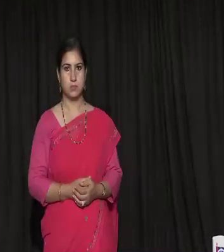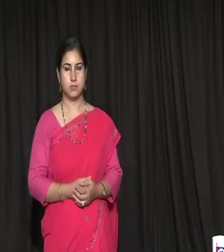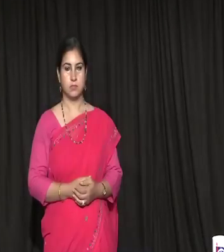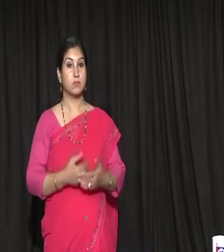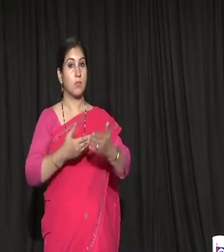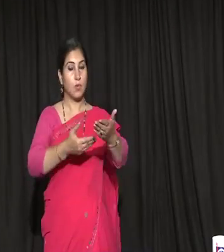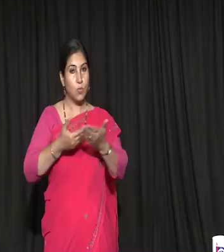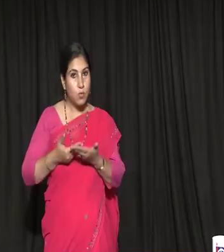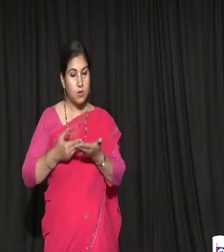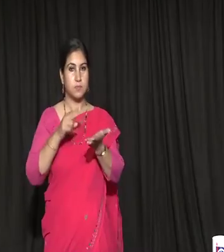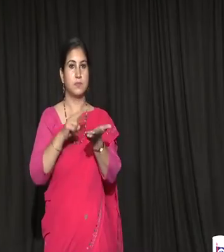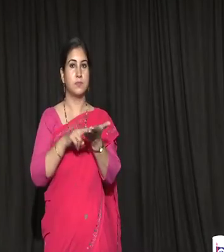Welcome to the NIOS.